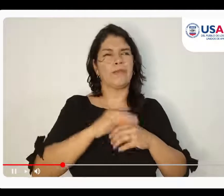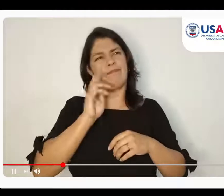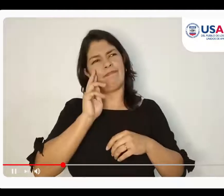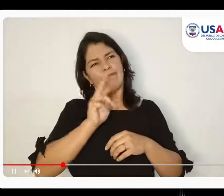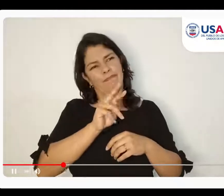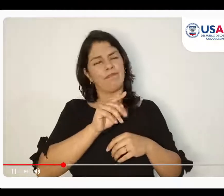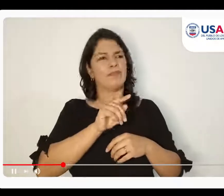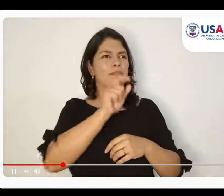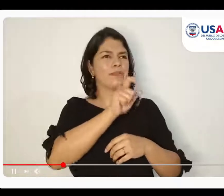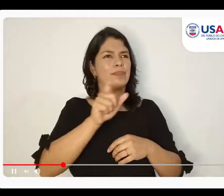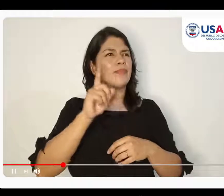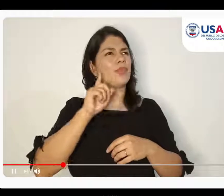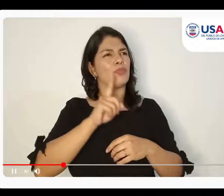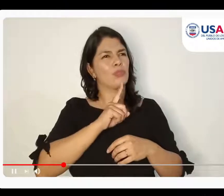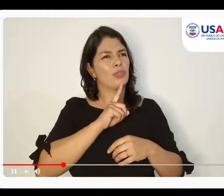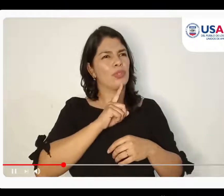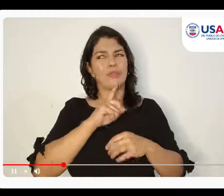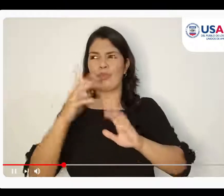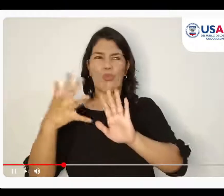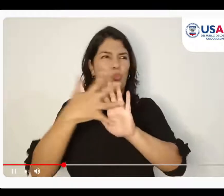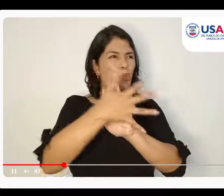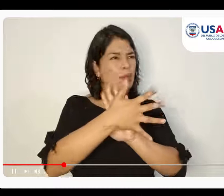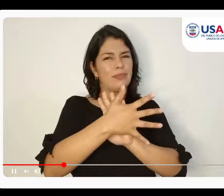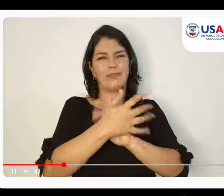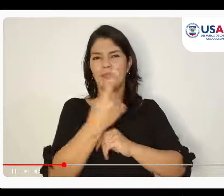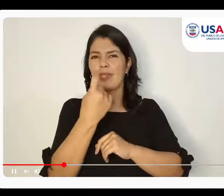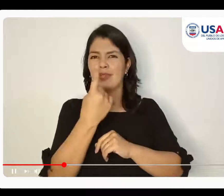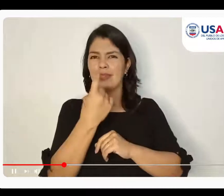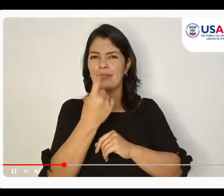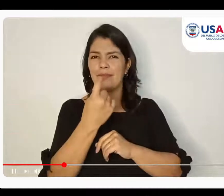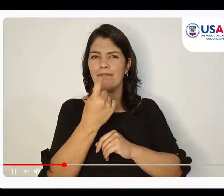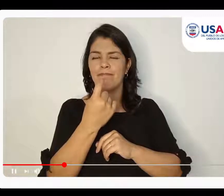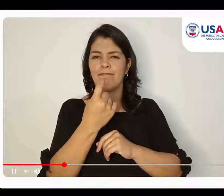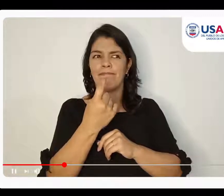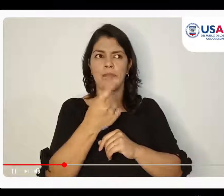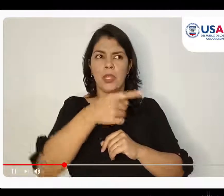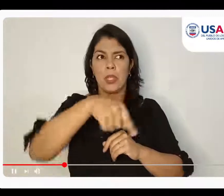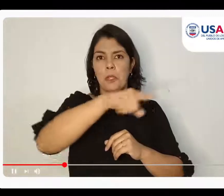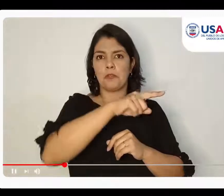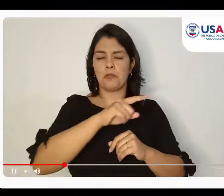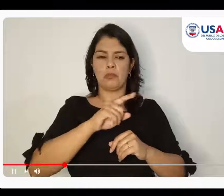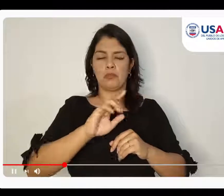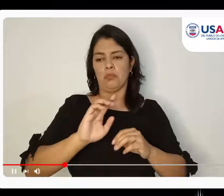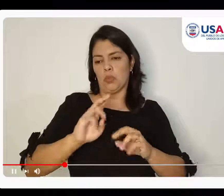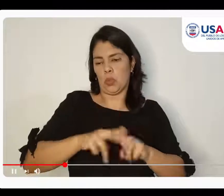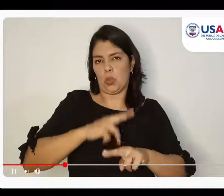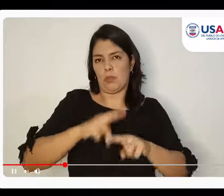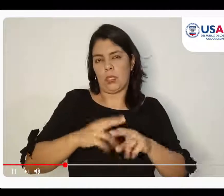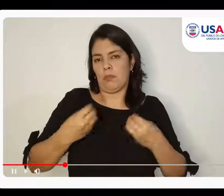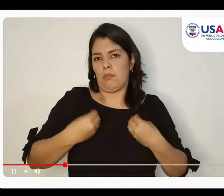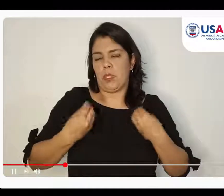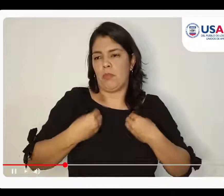de ellos de obtener información, porque en el espacio donde ellos se